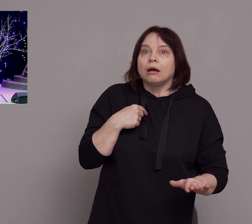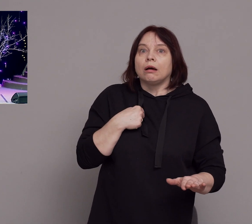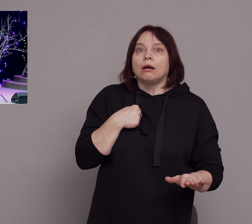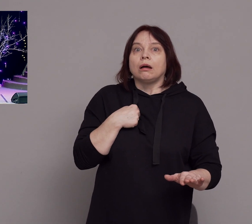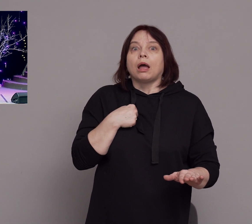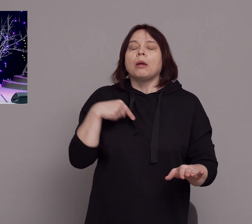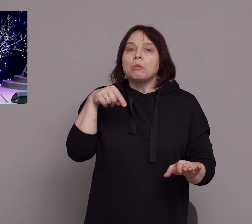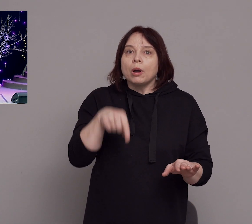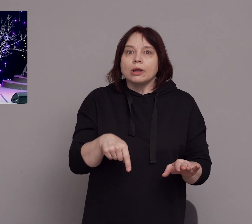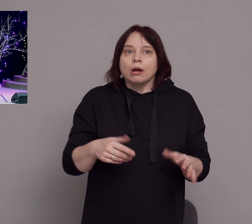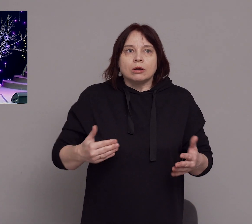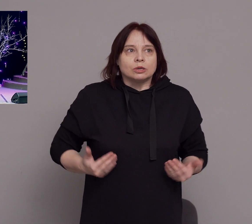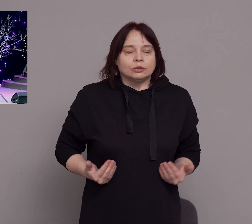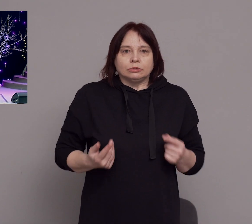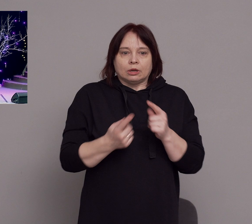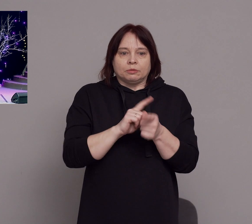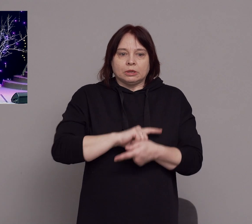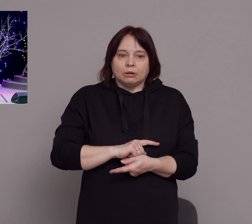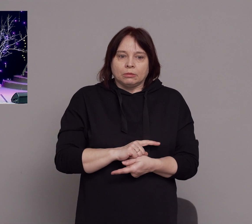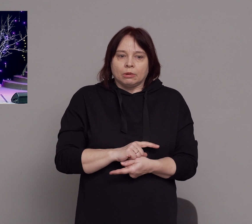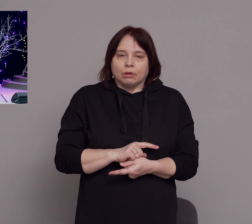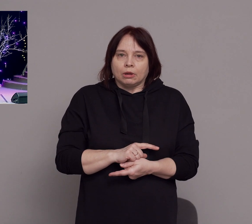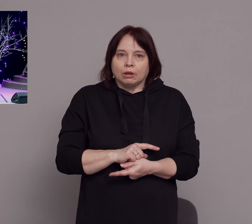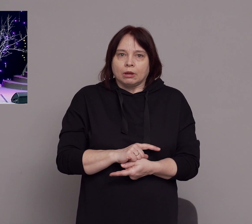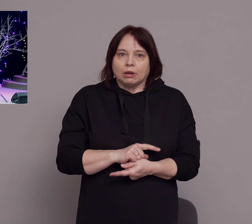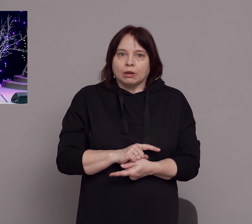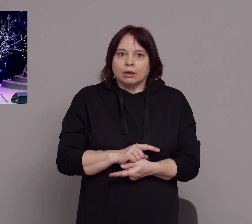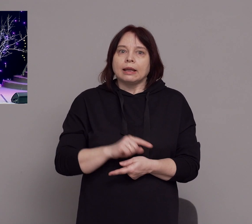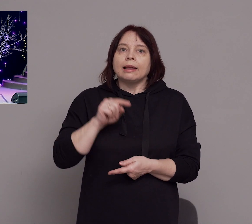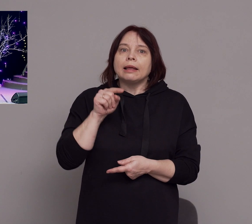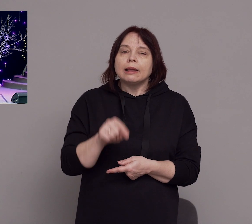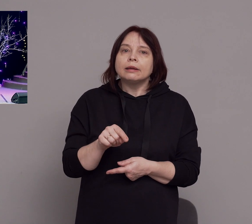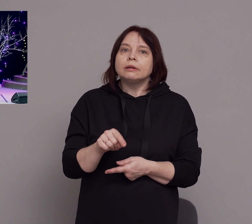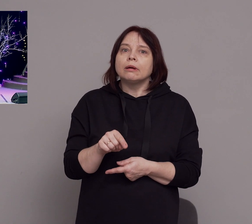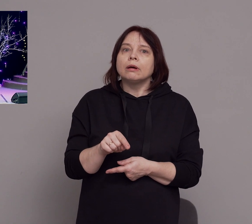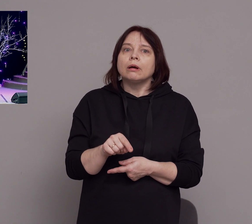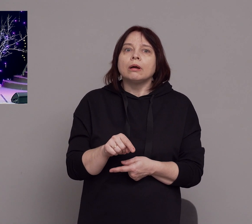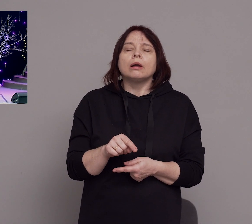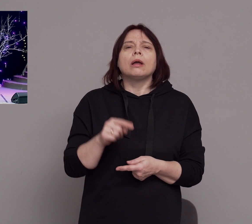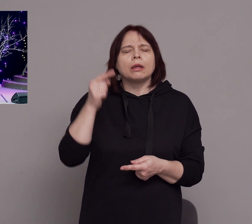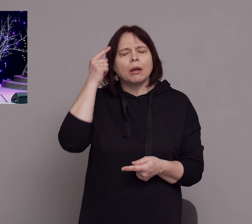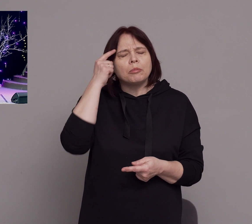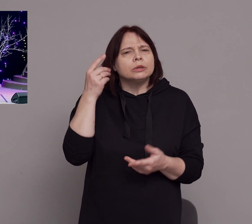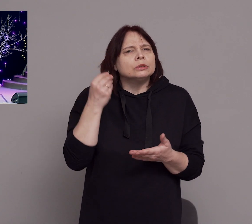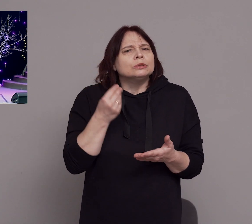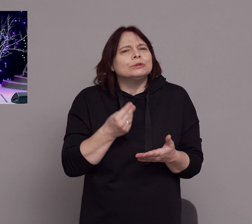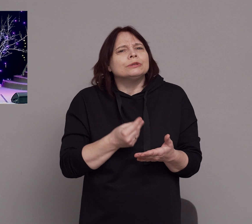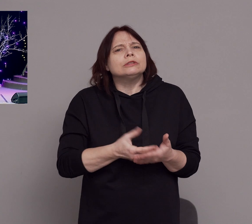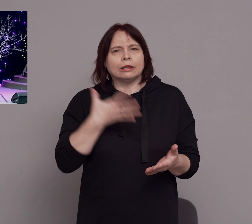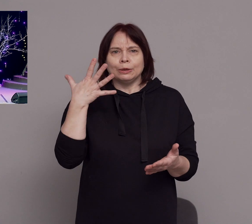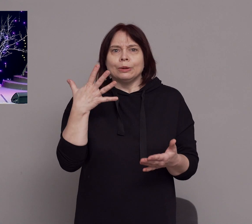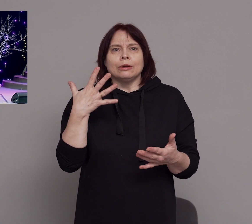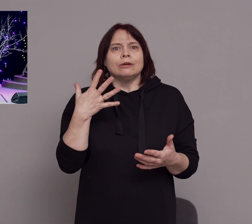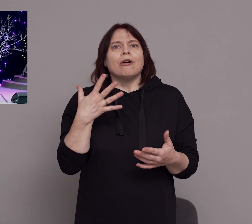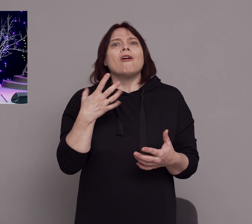событие, он поменялся. Я посмотрел на него по-другому, и это событие обрело для меня другую ценность, другое значение.